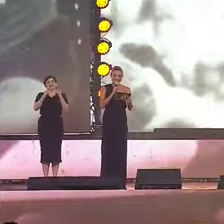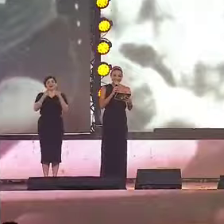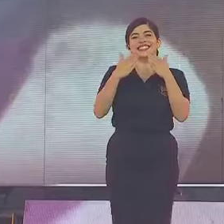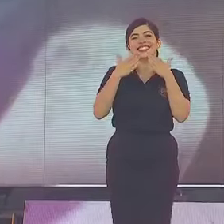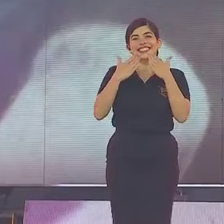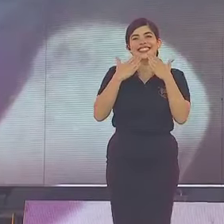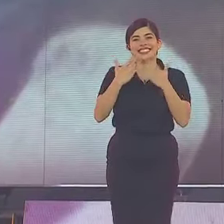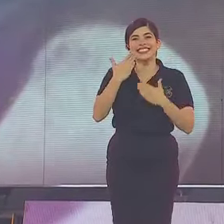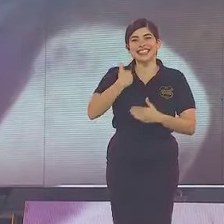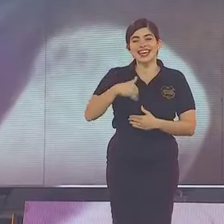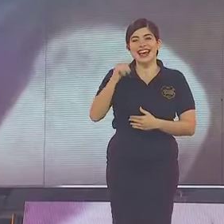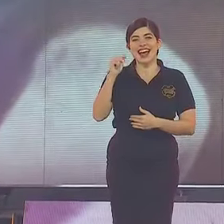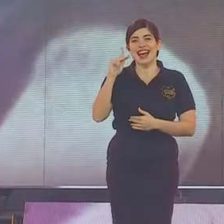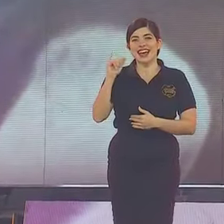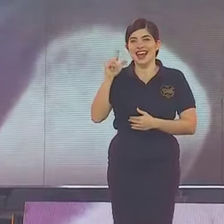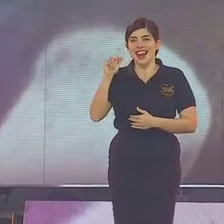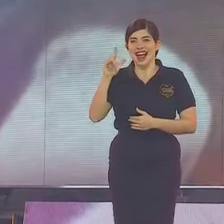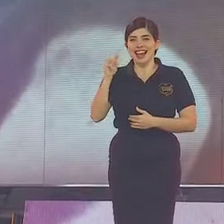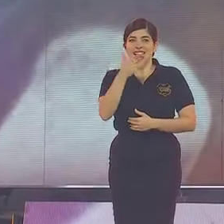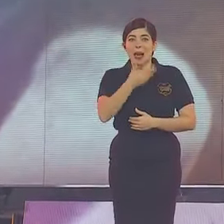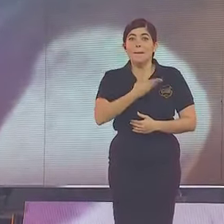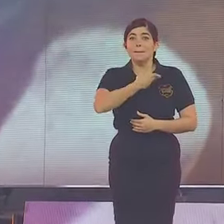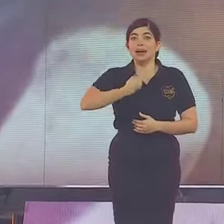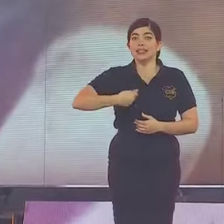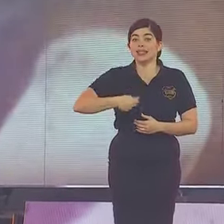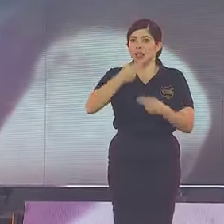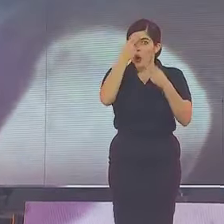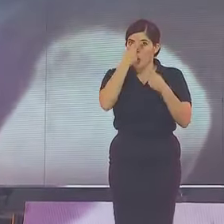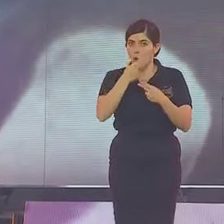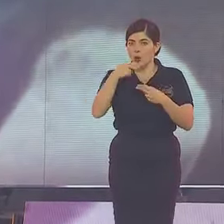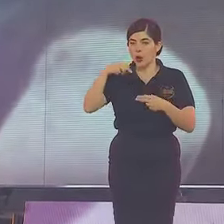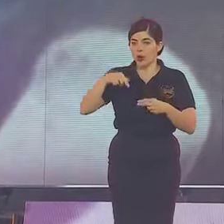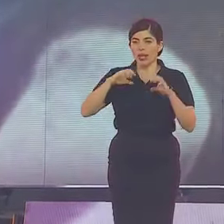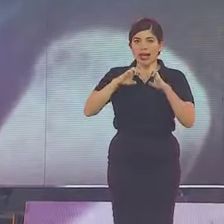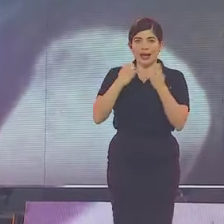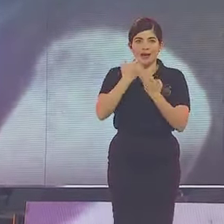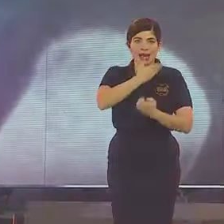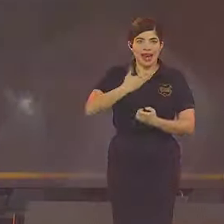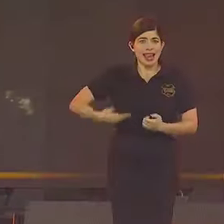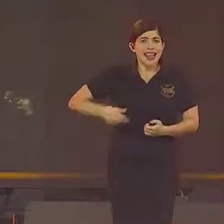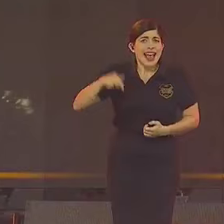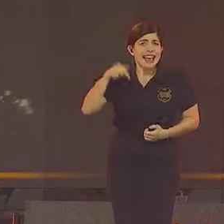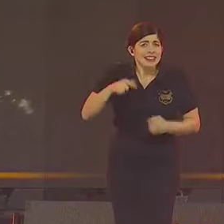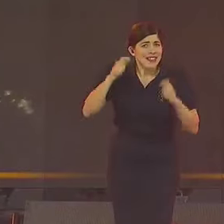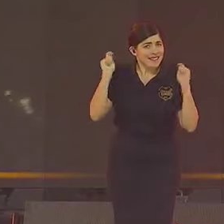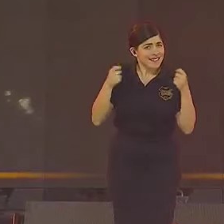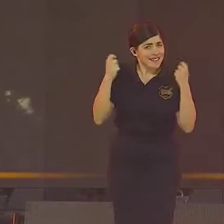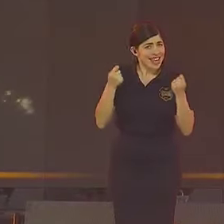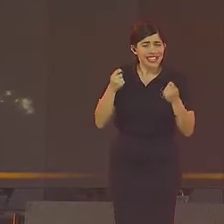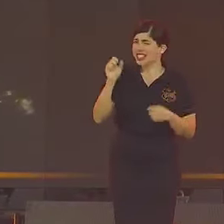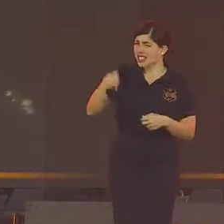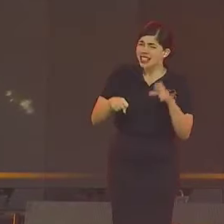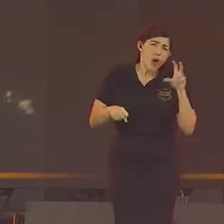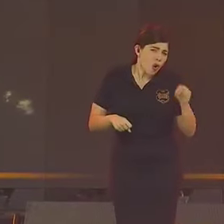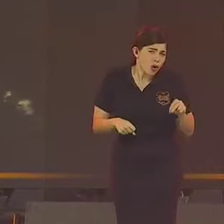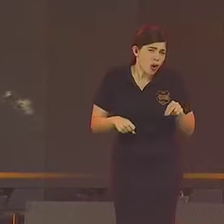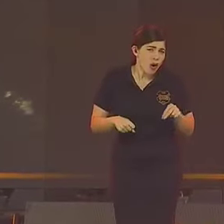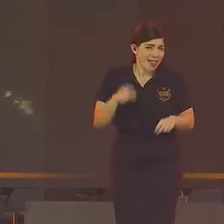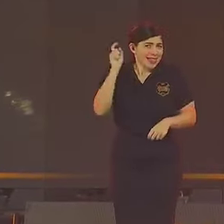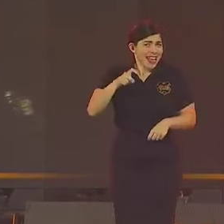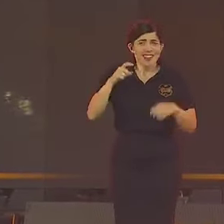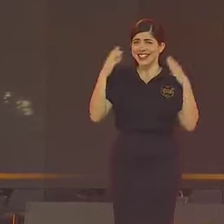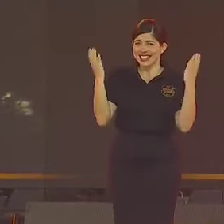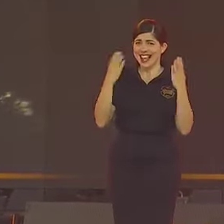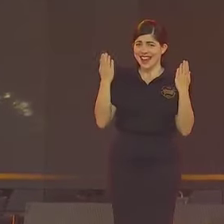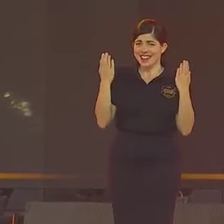Muchísimas gracias al señor Aquil Ali, presidente honorífico del Club Sport Herediano. Y esto es una fiesta, ¿sí o no? Hay que